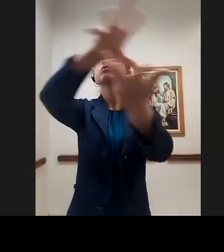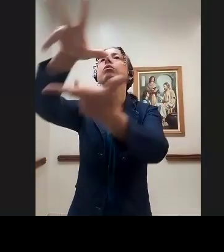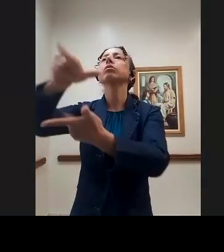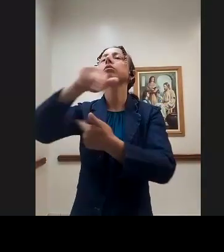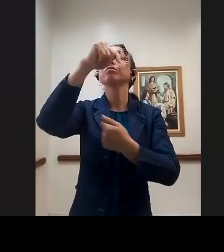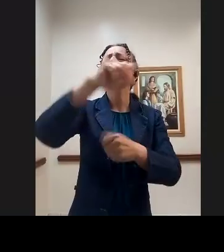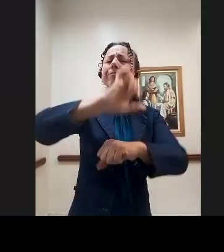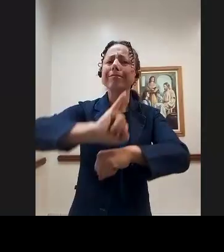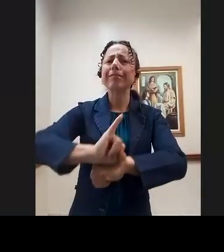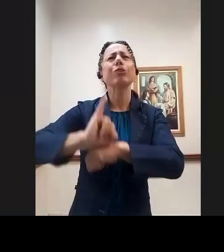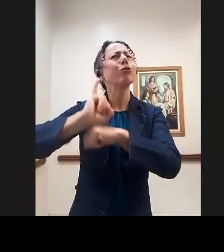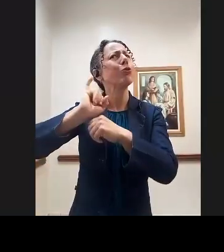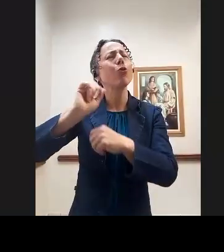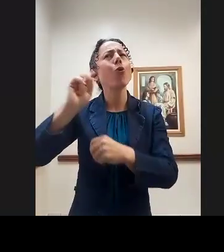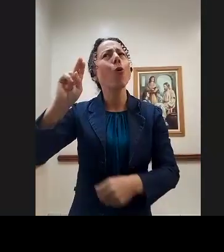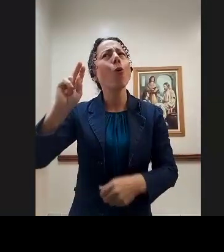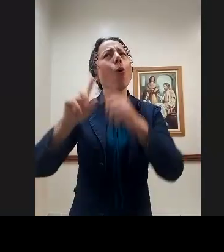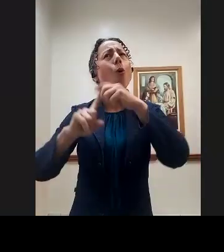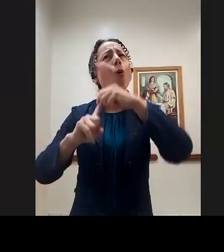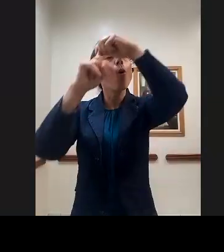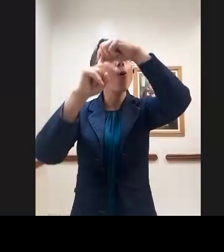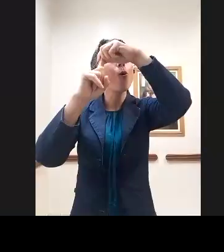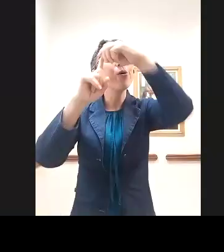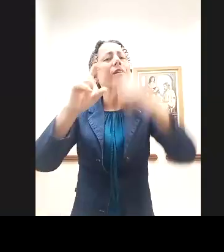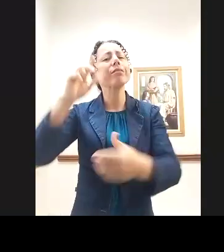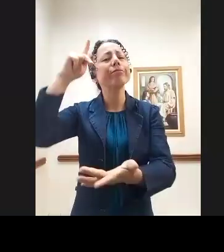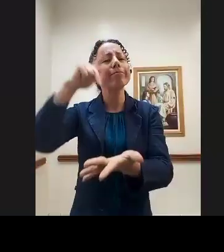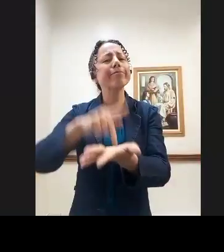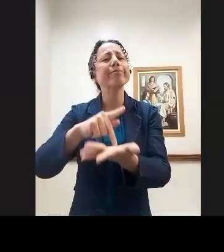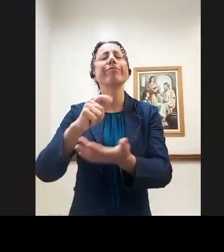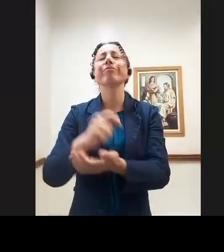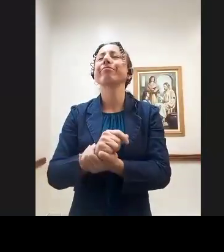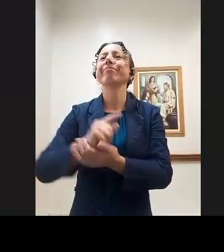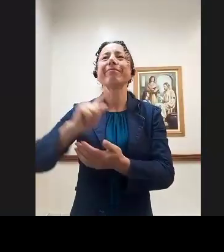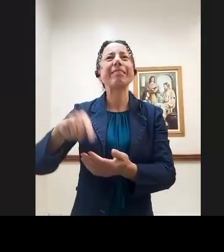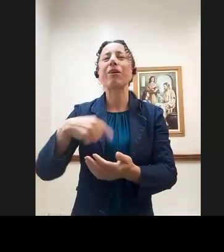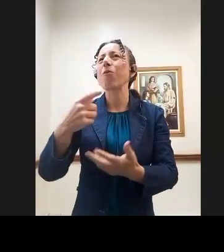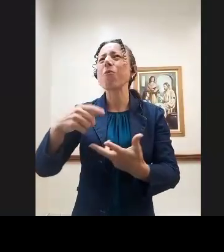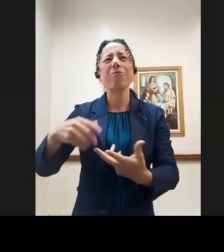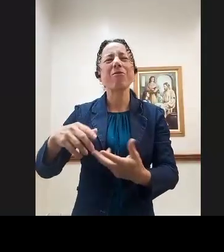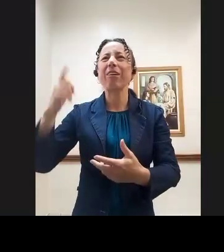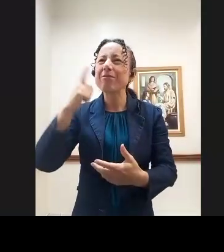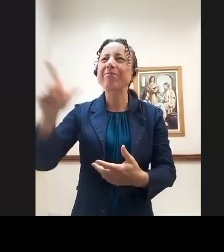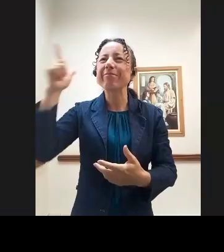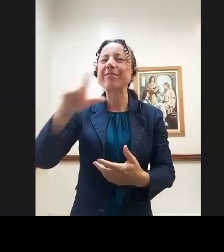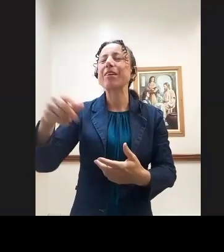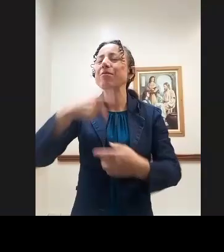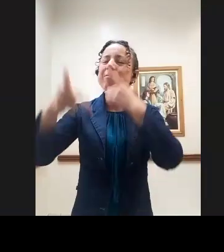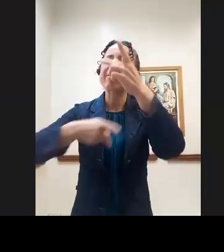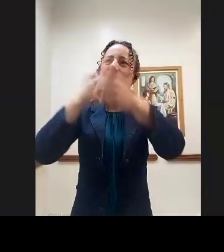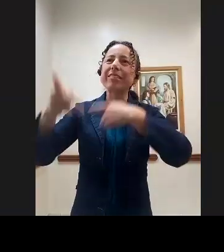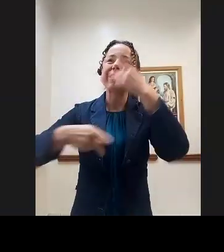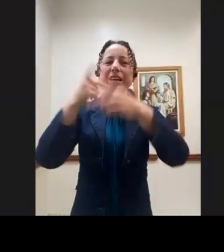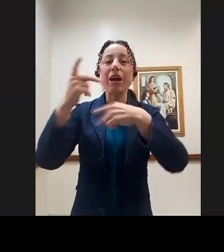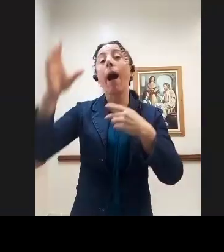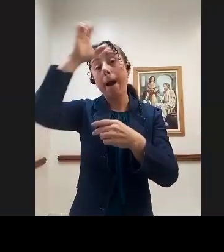isso não sei quantas vezes na minha vida, mas aprendi assim, enquanto tinha o privilégio que hoje os bons missionários que nós temos na ala